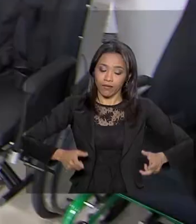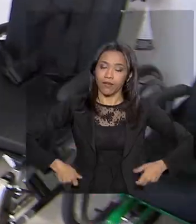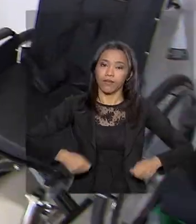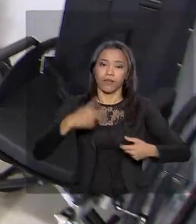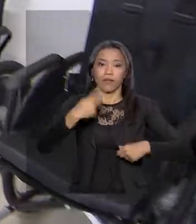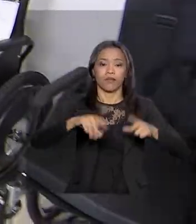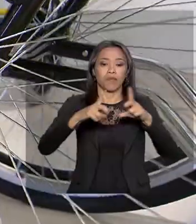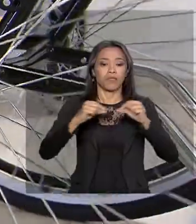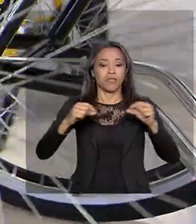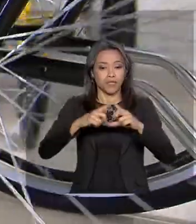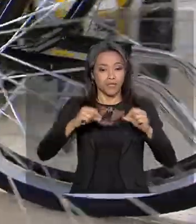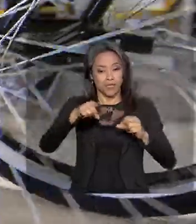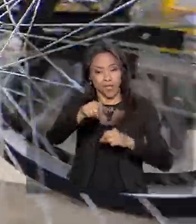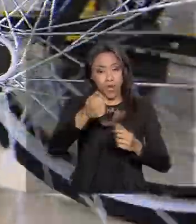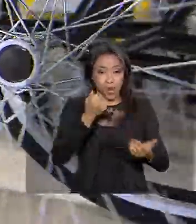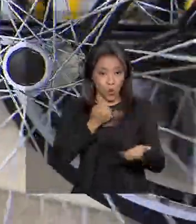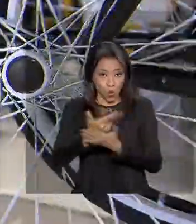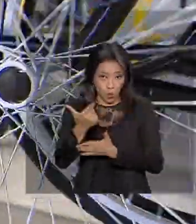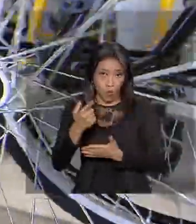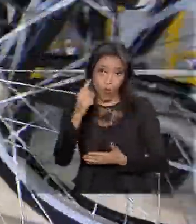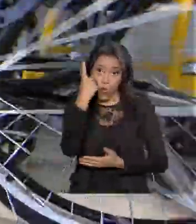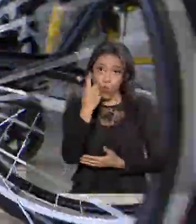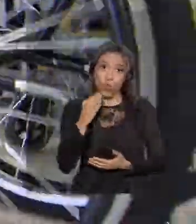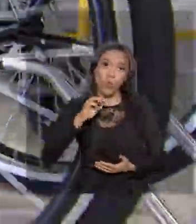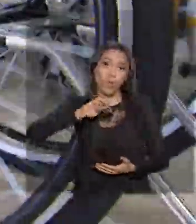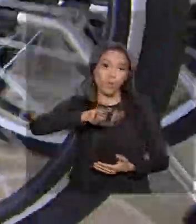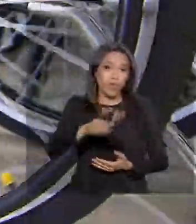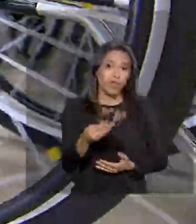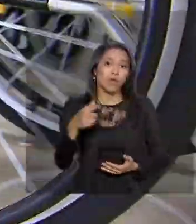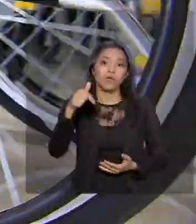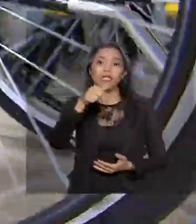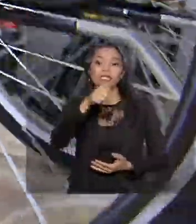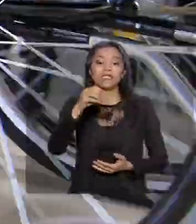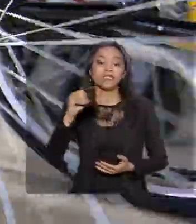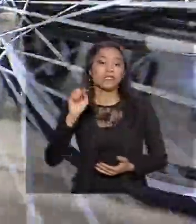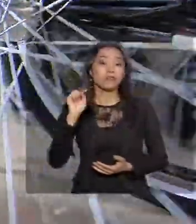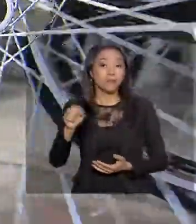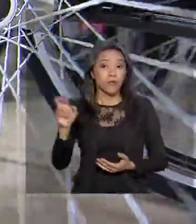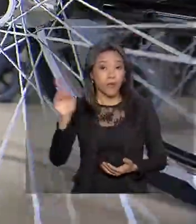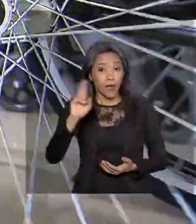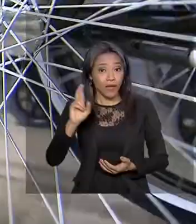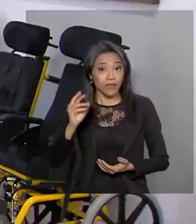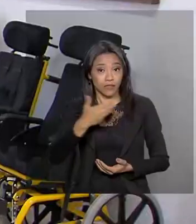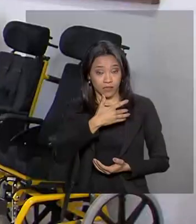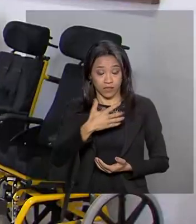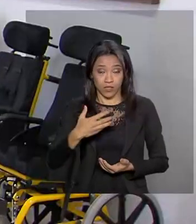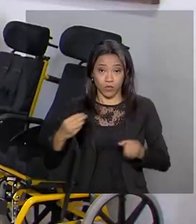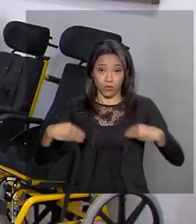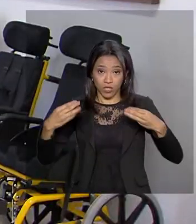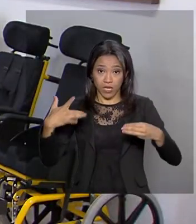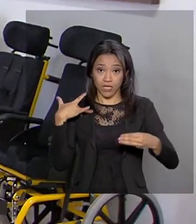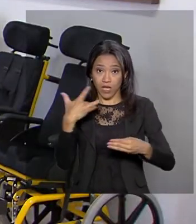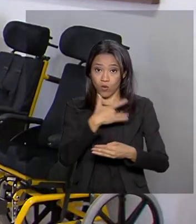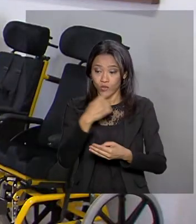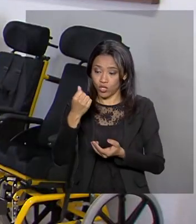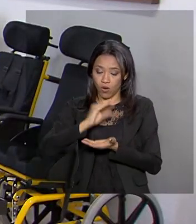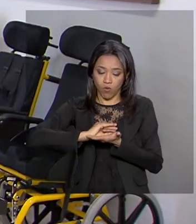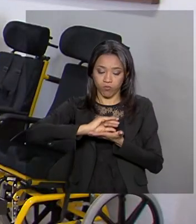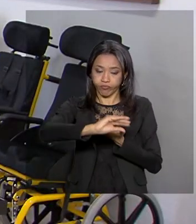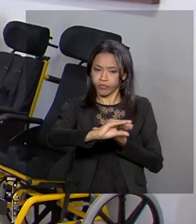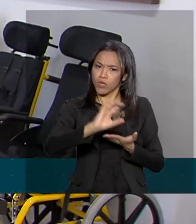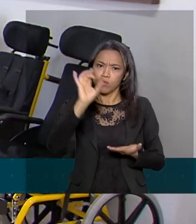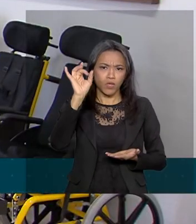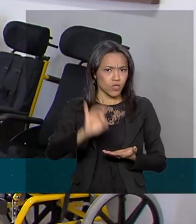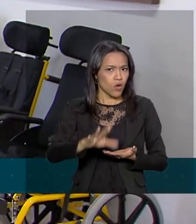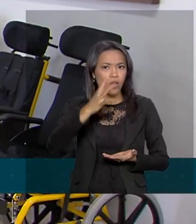pelo governo local após o repasse de 1 milhão e 700 mil reais do Ministério da Saúde. E não são só os usuários do Sistema